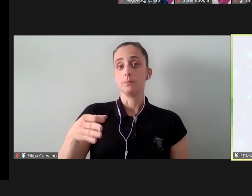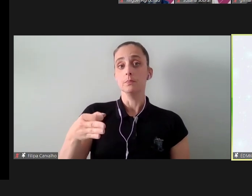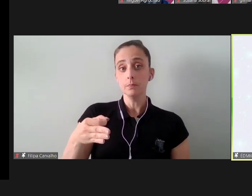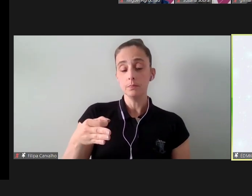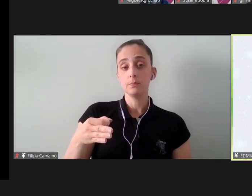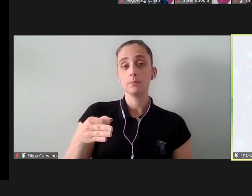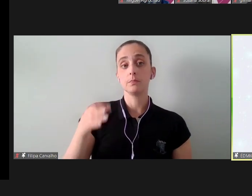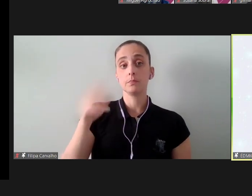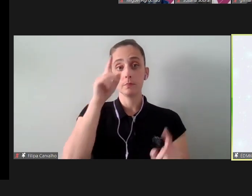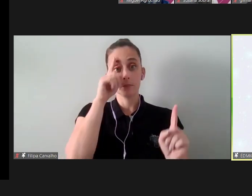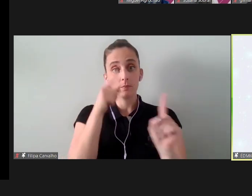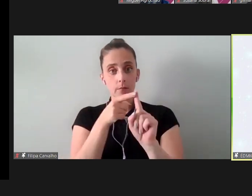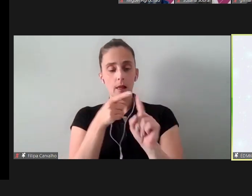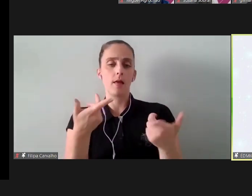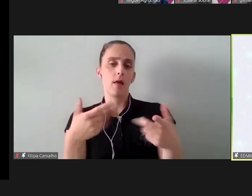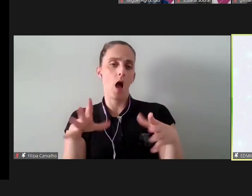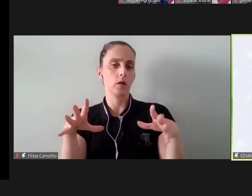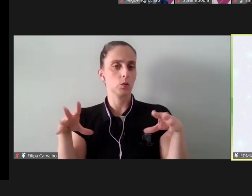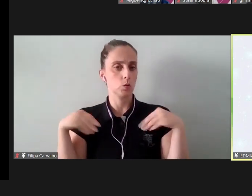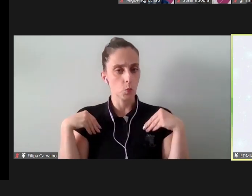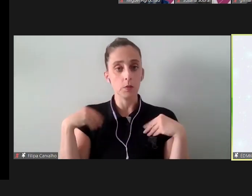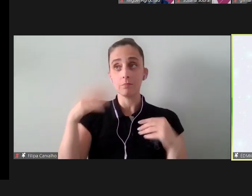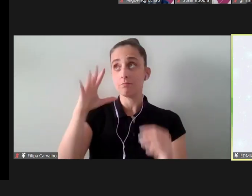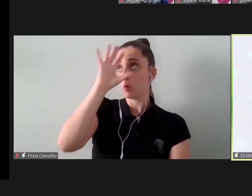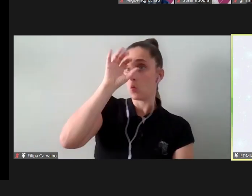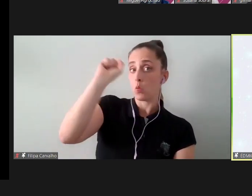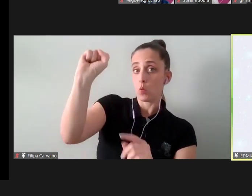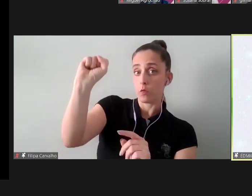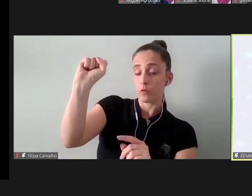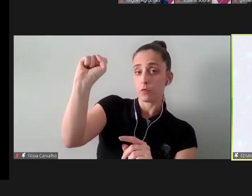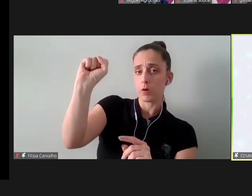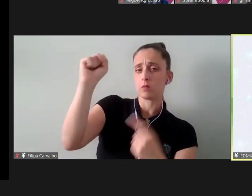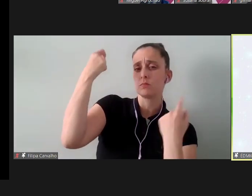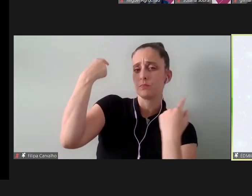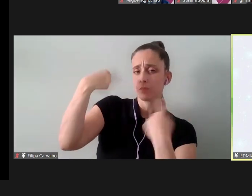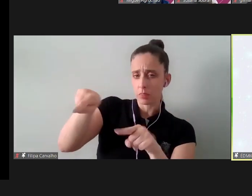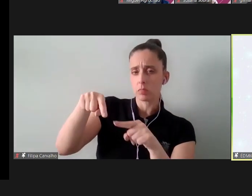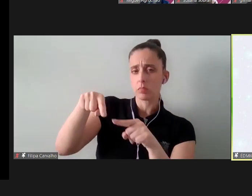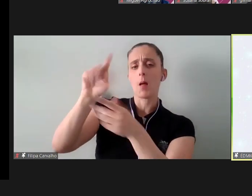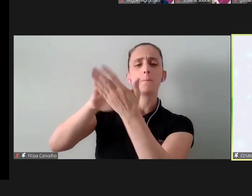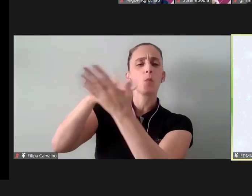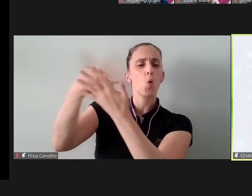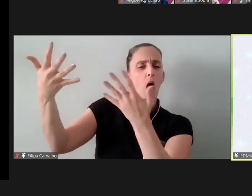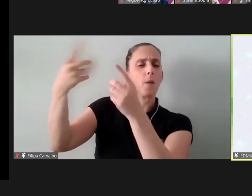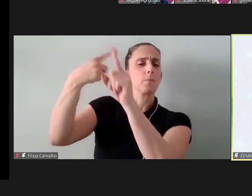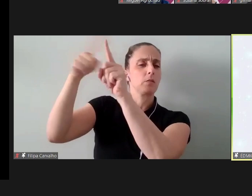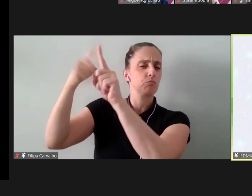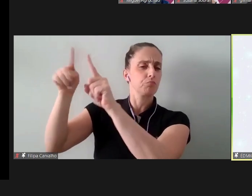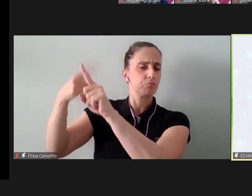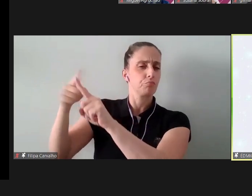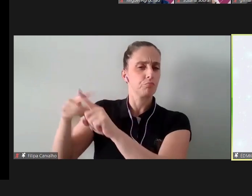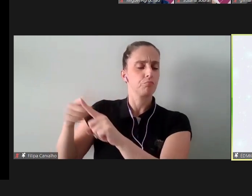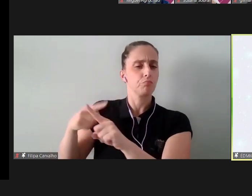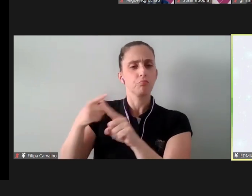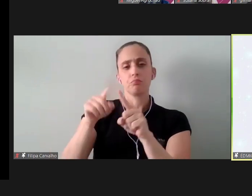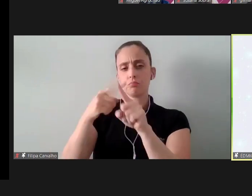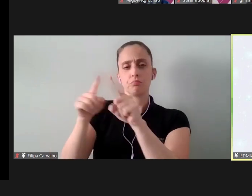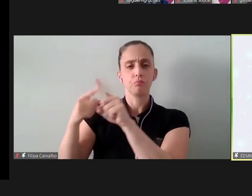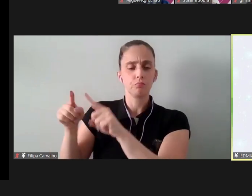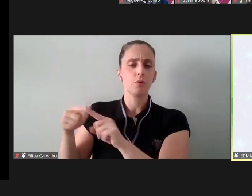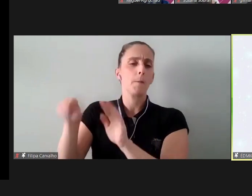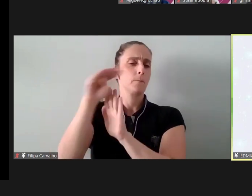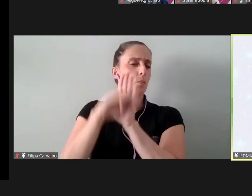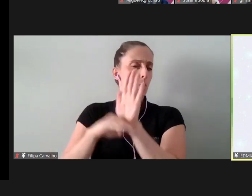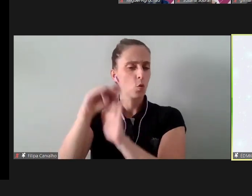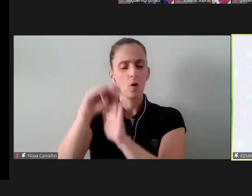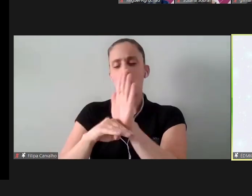primeiro é assumir que o governo tem vários programas e várias políticas. E parte